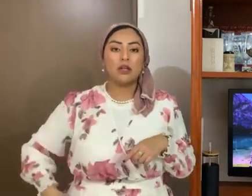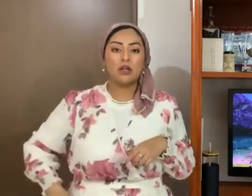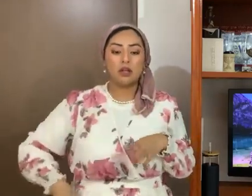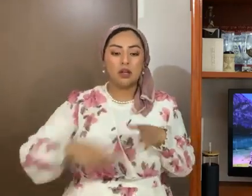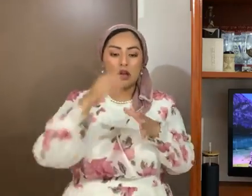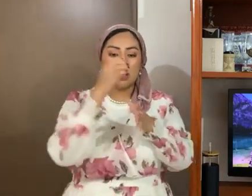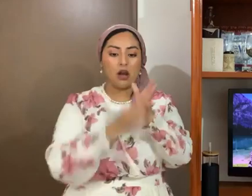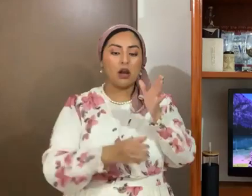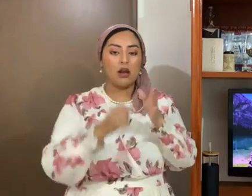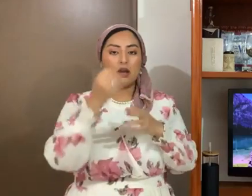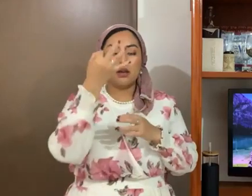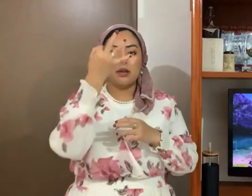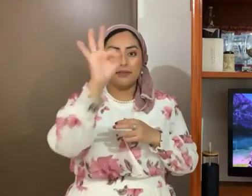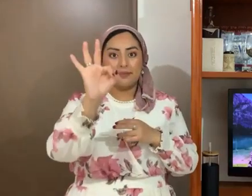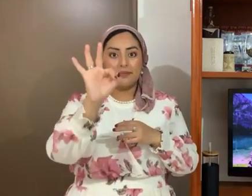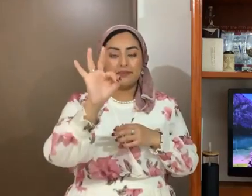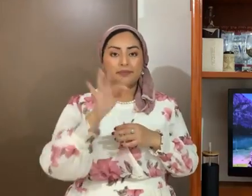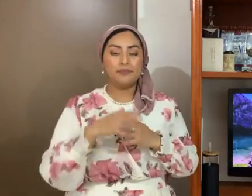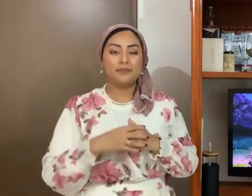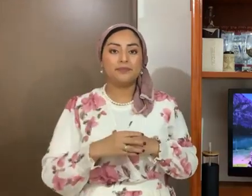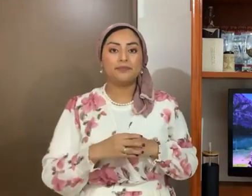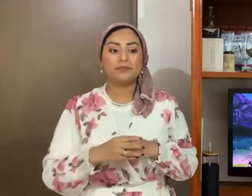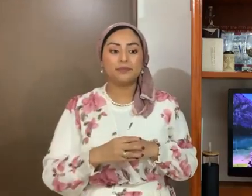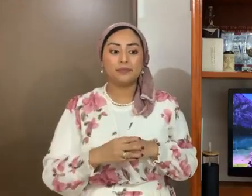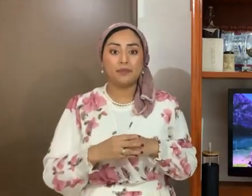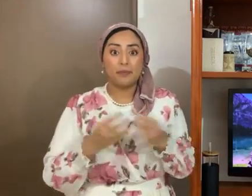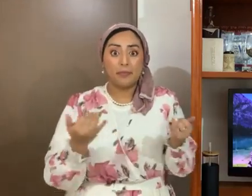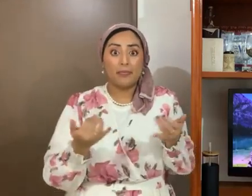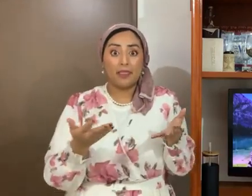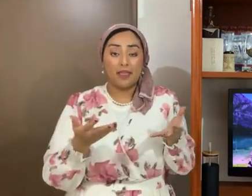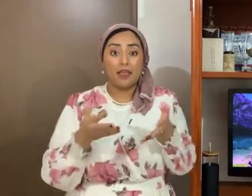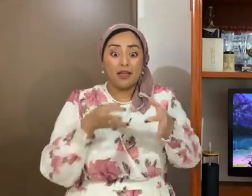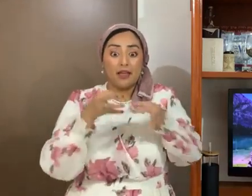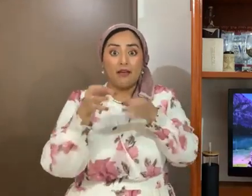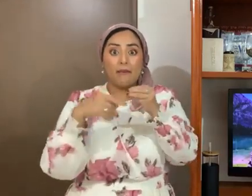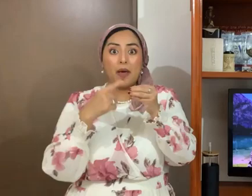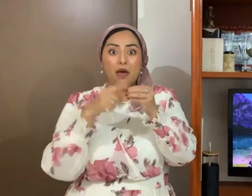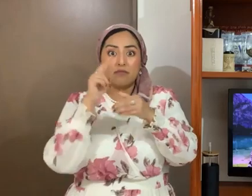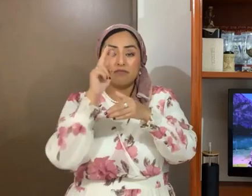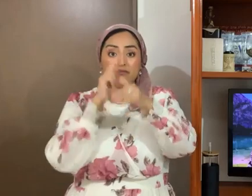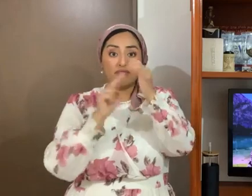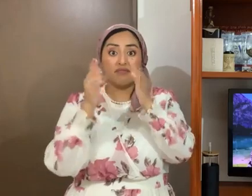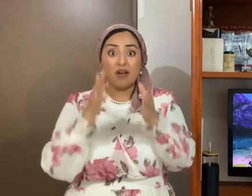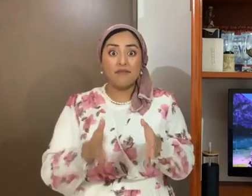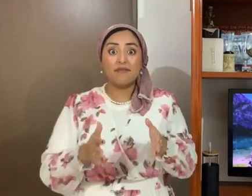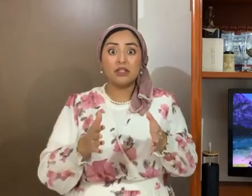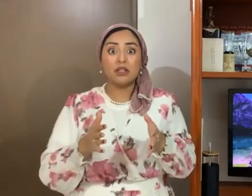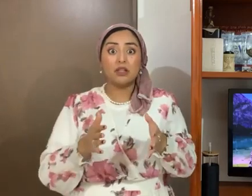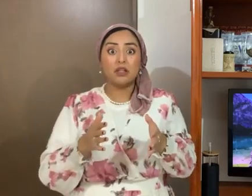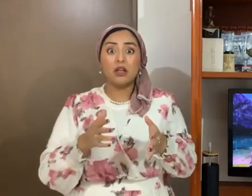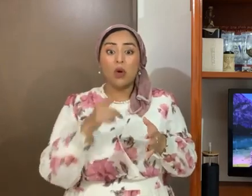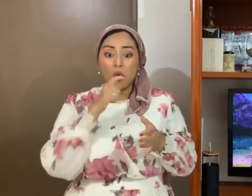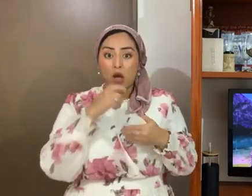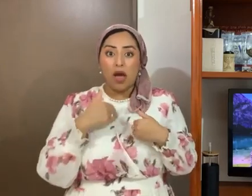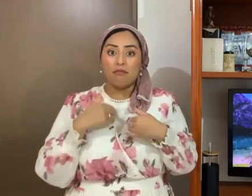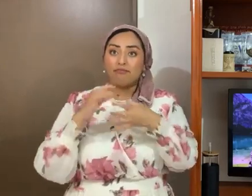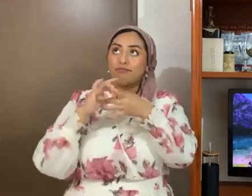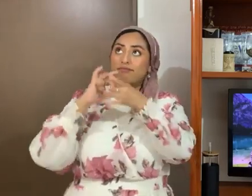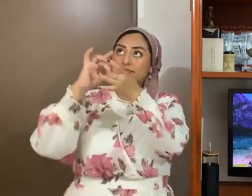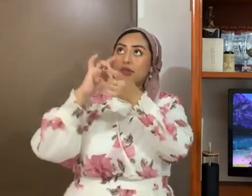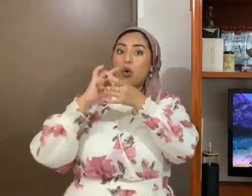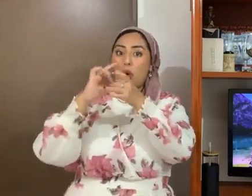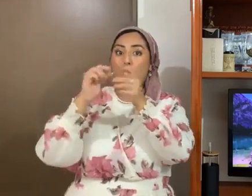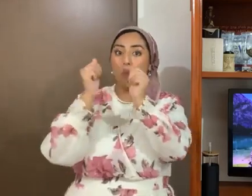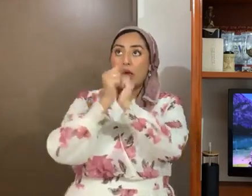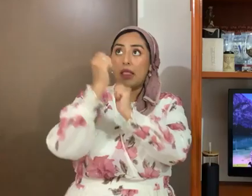en el capítulo 19. Y fíjense que estamos hablando de profetas, de siervos de Yahweh, que tienen comunión con Él, o que